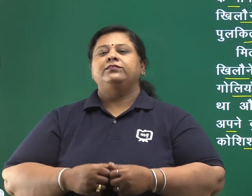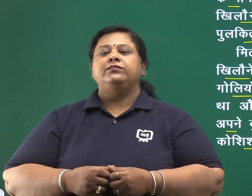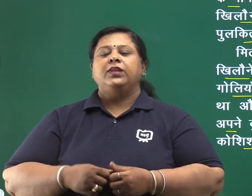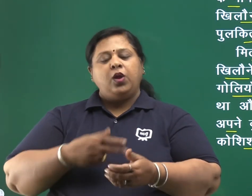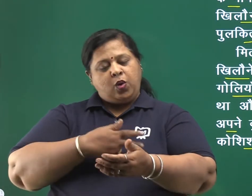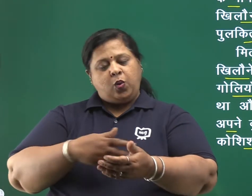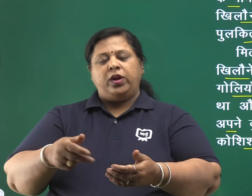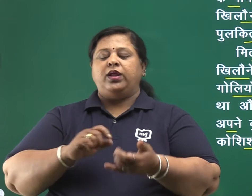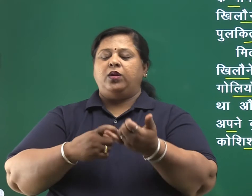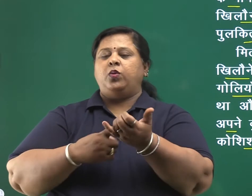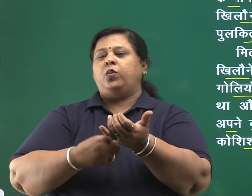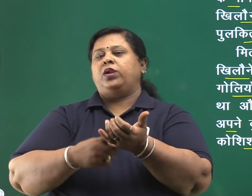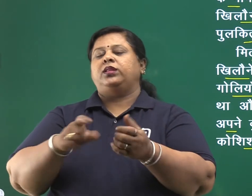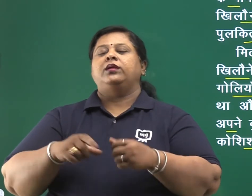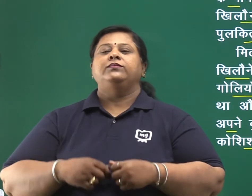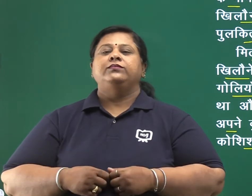रोहिणी था।